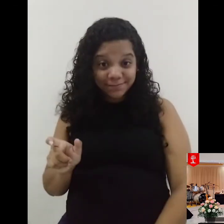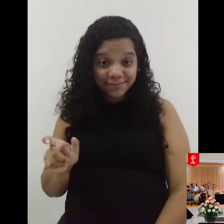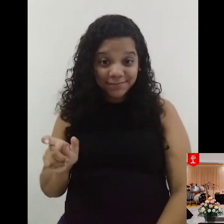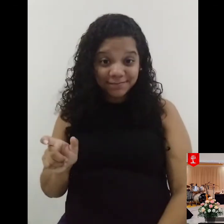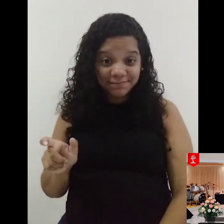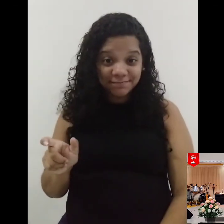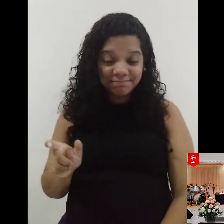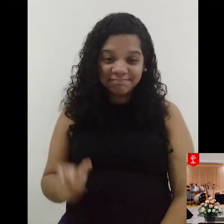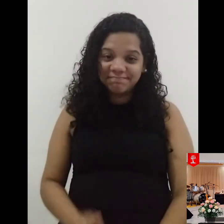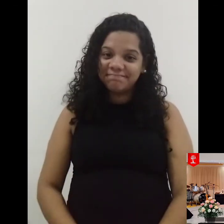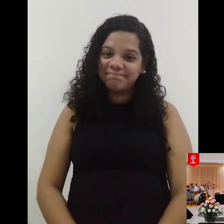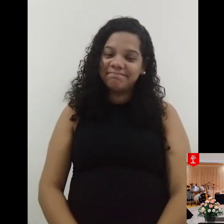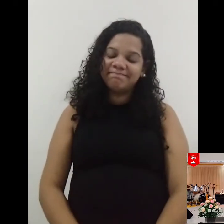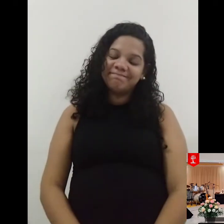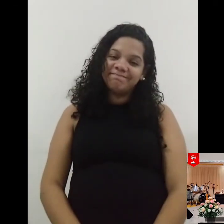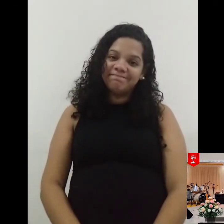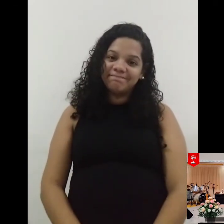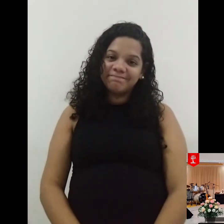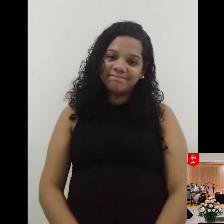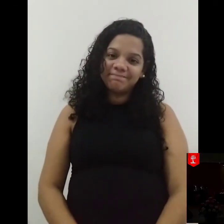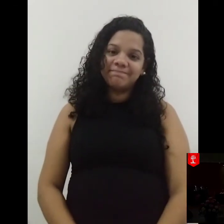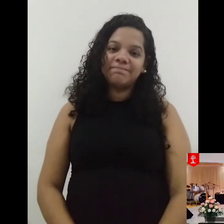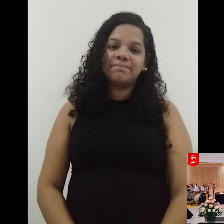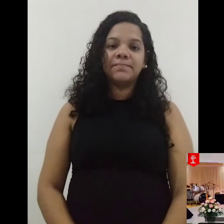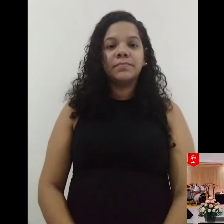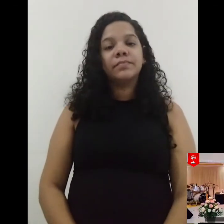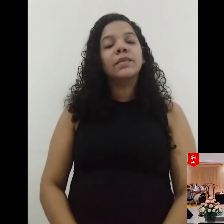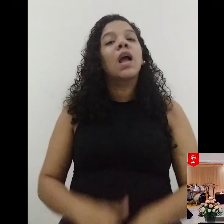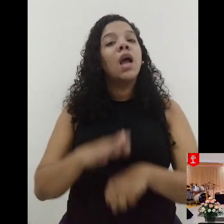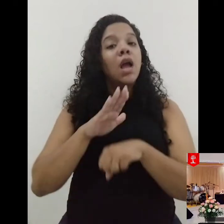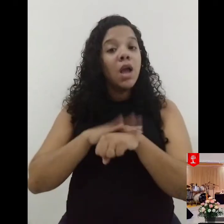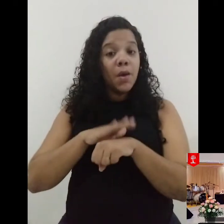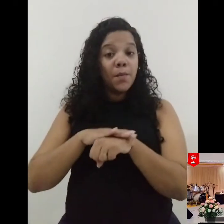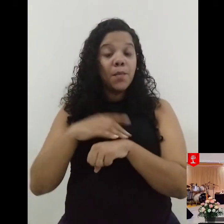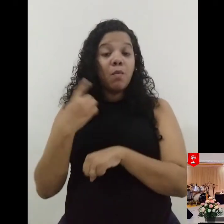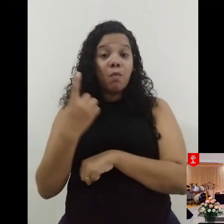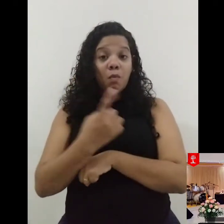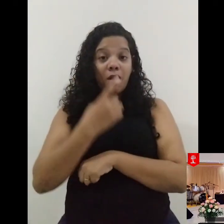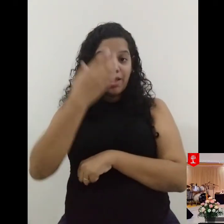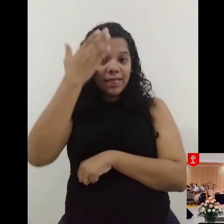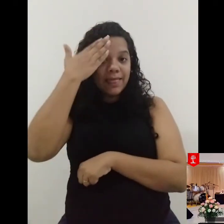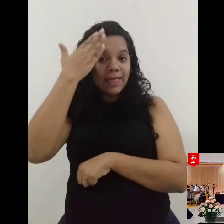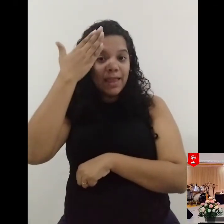Nós estamos realmente agindo assim em algumas ocasiões?